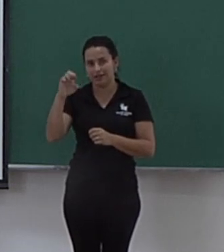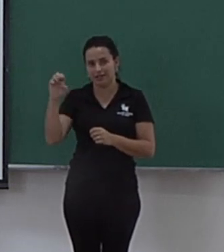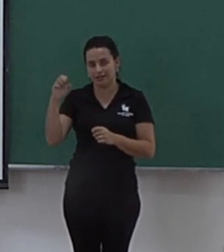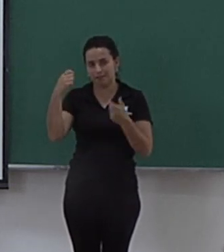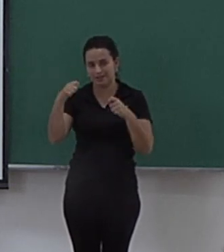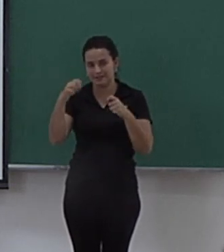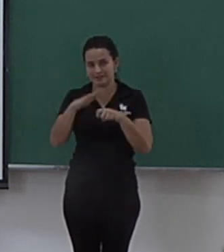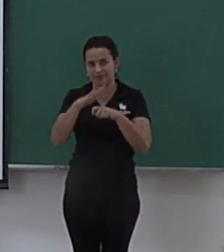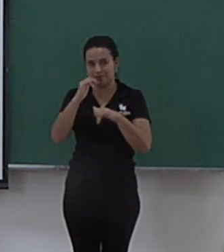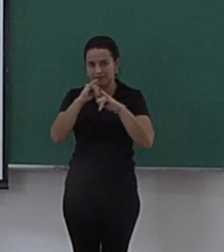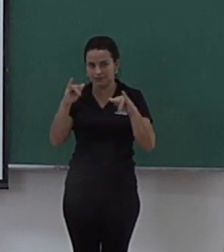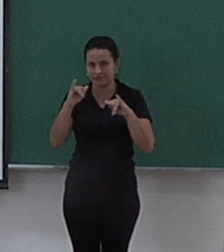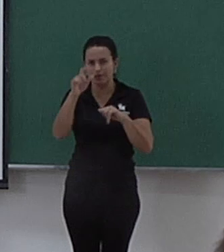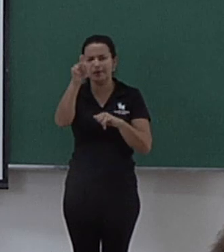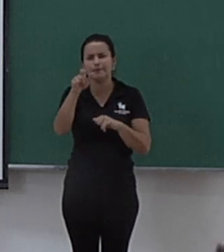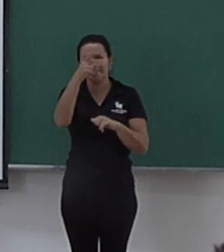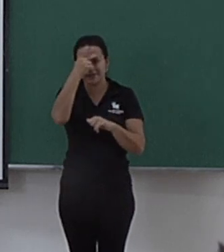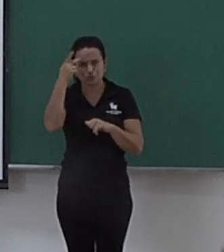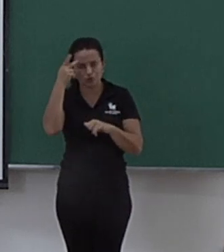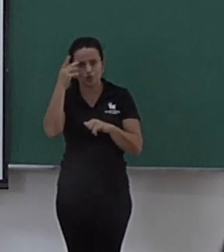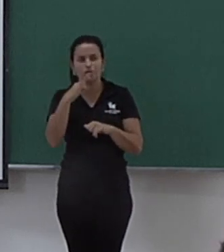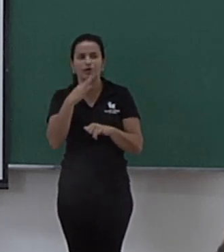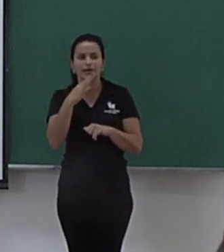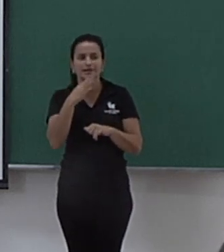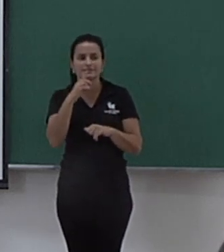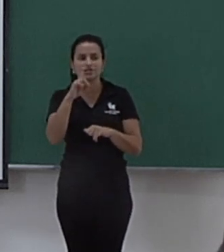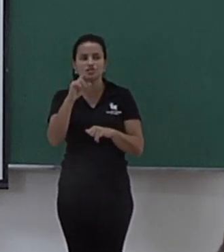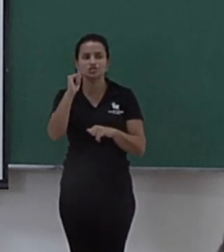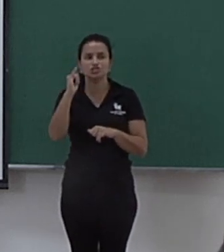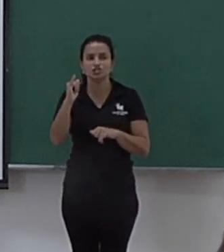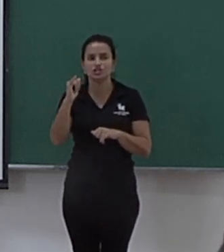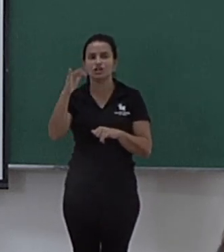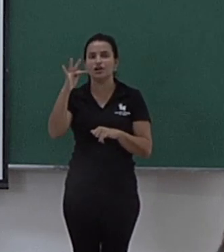Né? Alguém aqui conhece o difoterine? Conhece? Não?